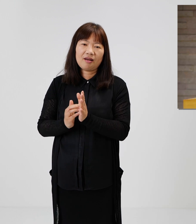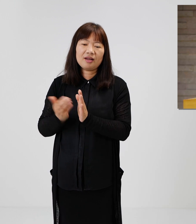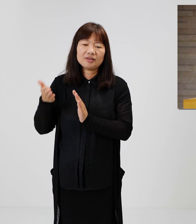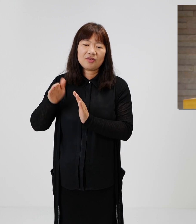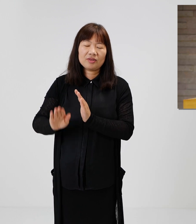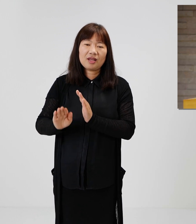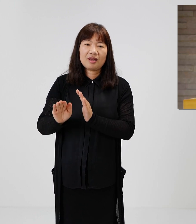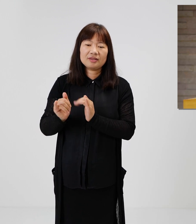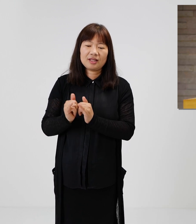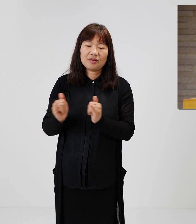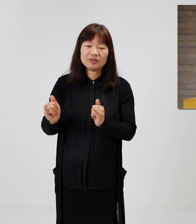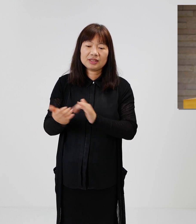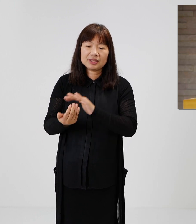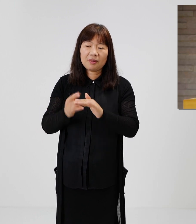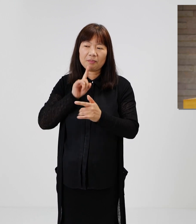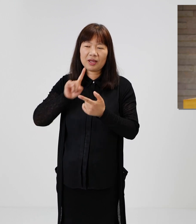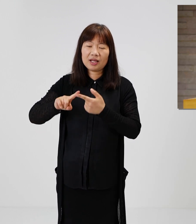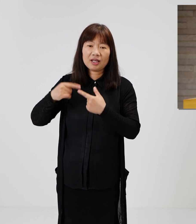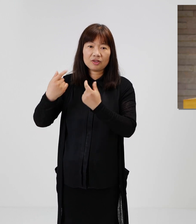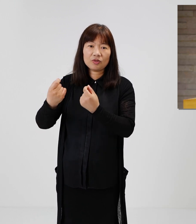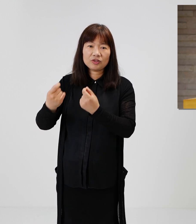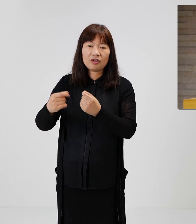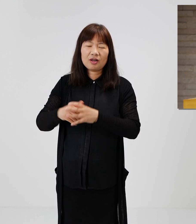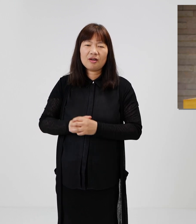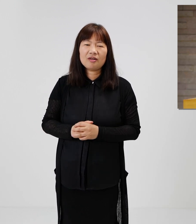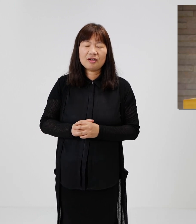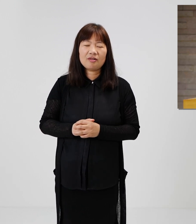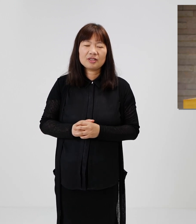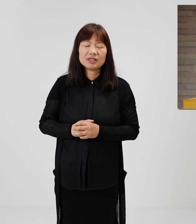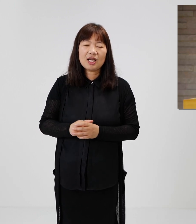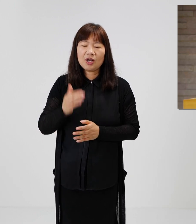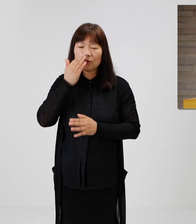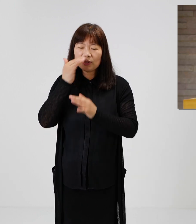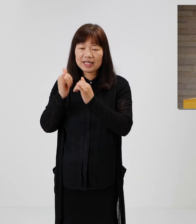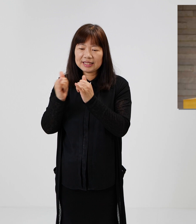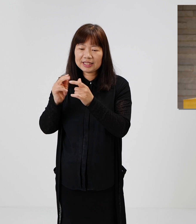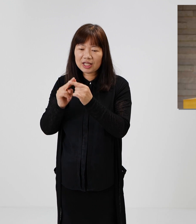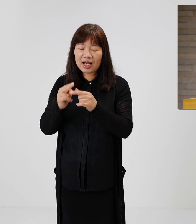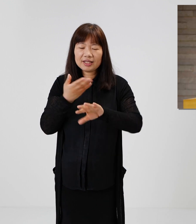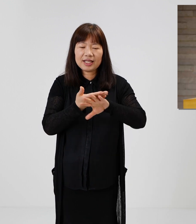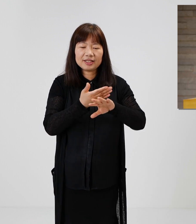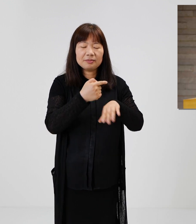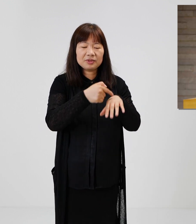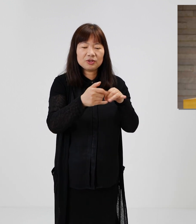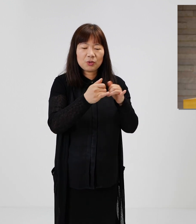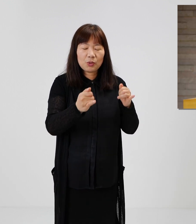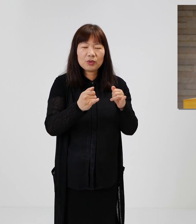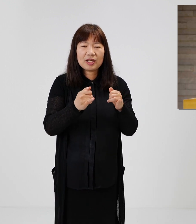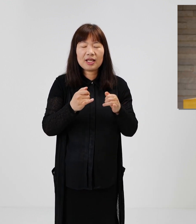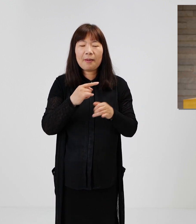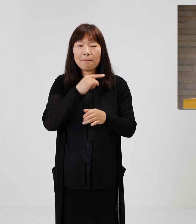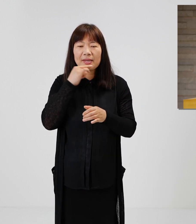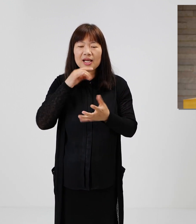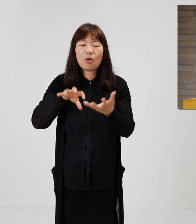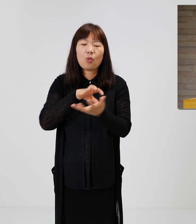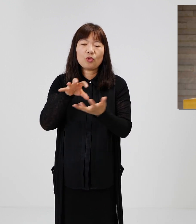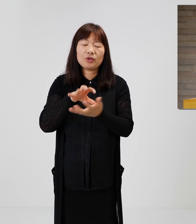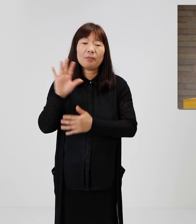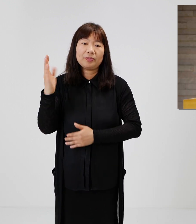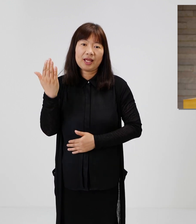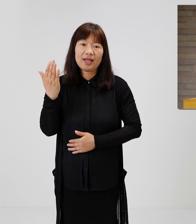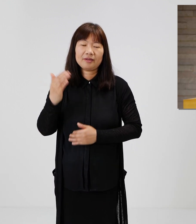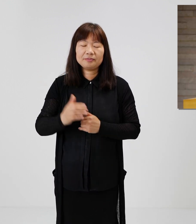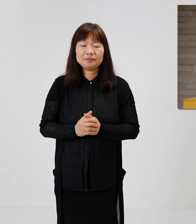사람들은 방금 말씀드린 것처럼 피가 섞인 사람들이죠. 대적이 듣고